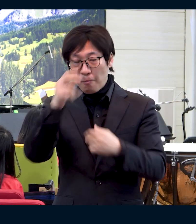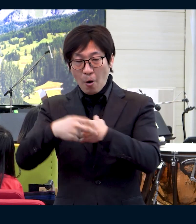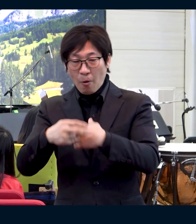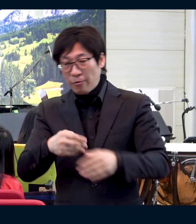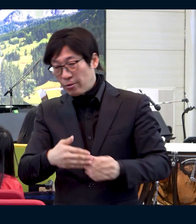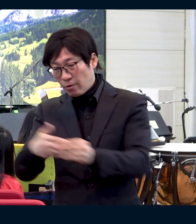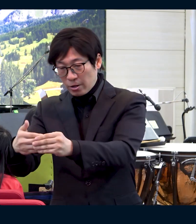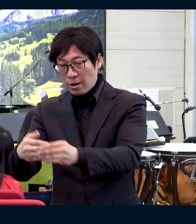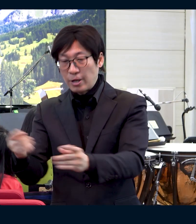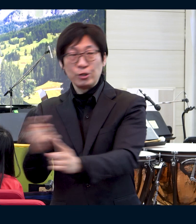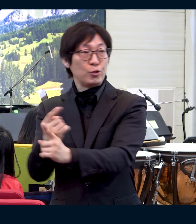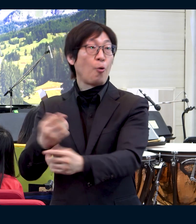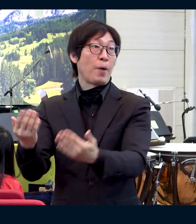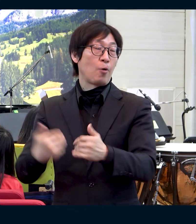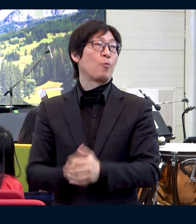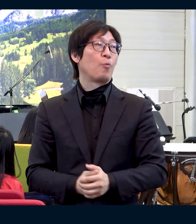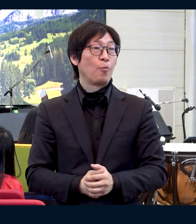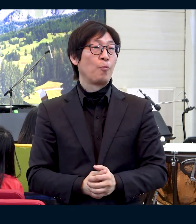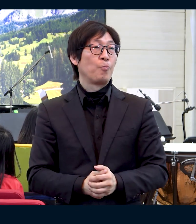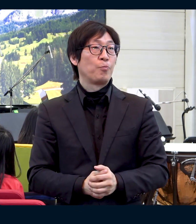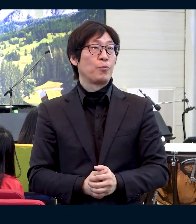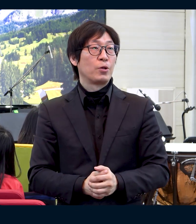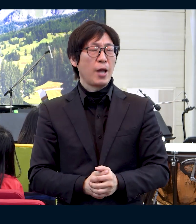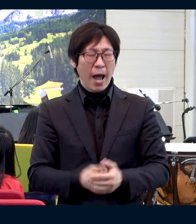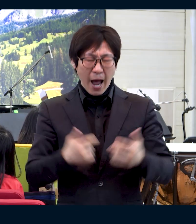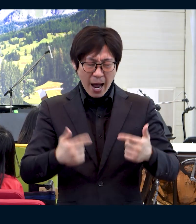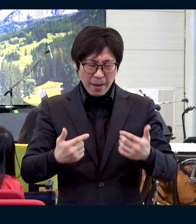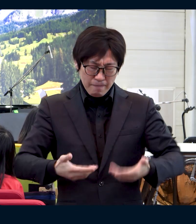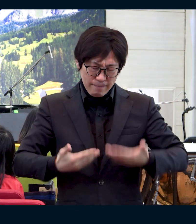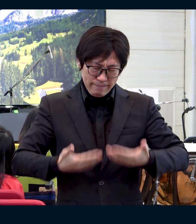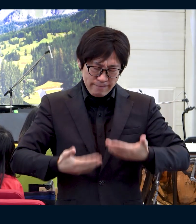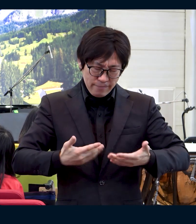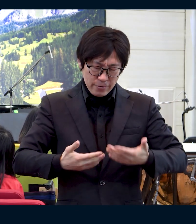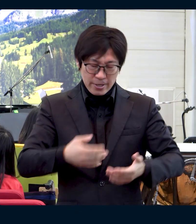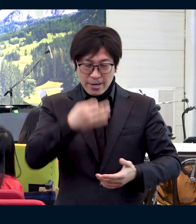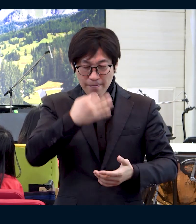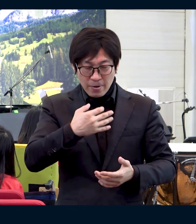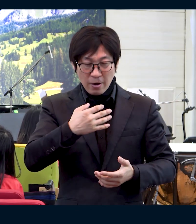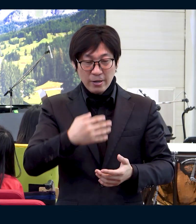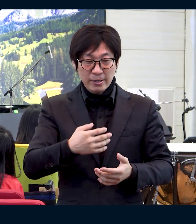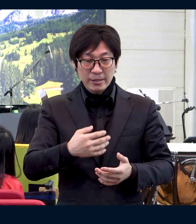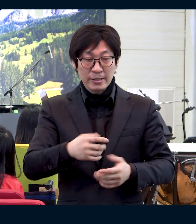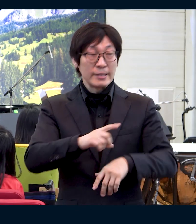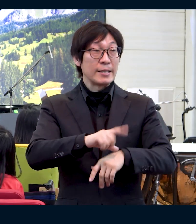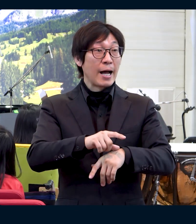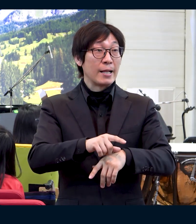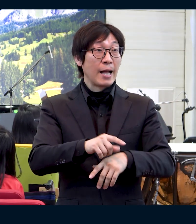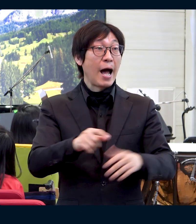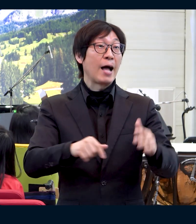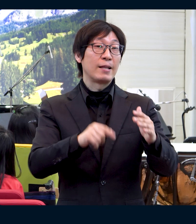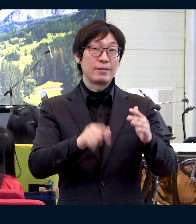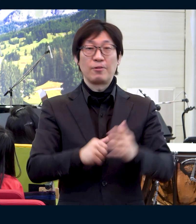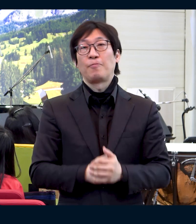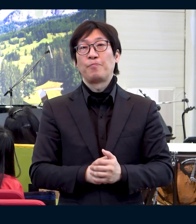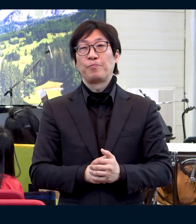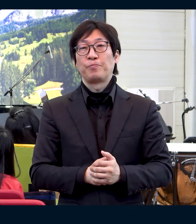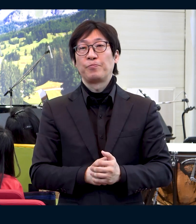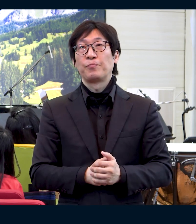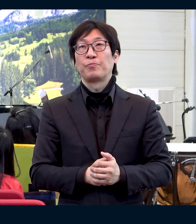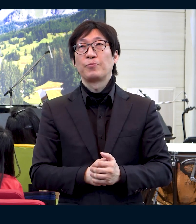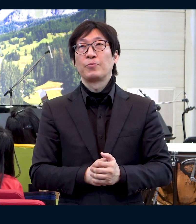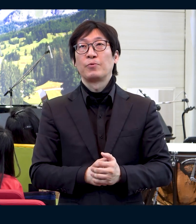정말 보면은 정말 바쁘고 또 분주한 그런 힘들고 지칠 수 있는 그런 시간들 속에 그들은